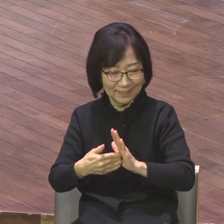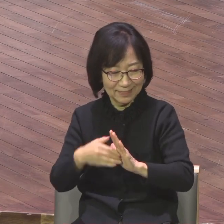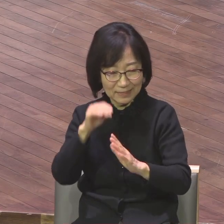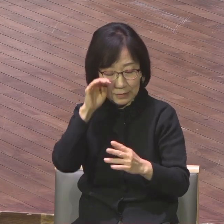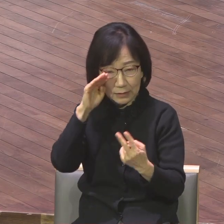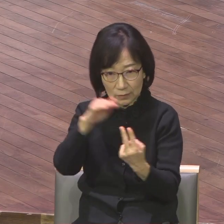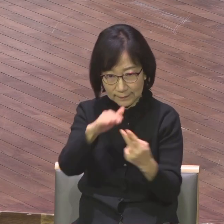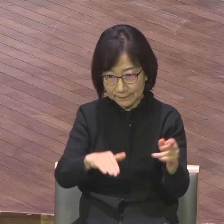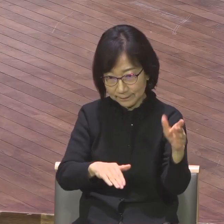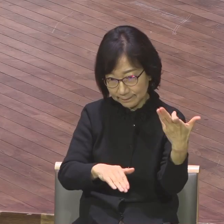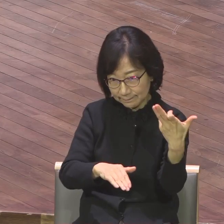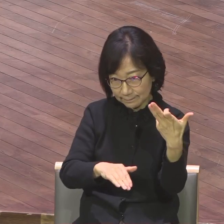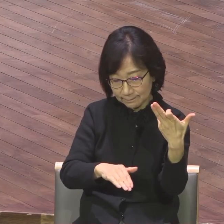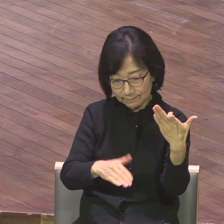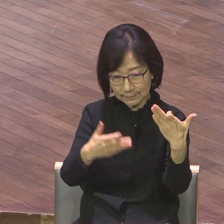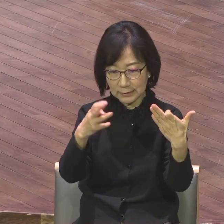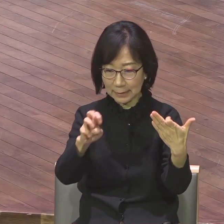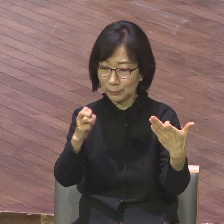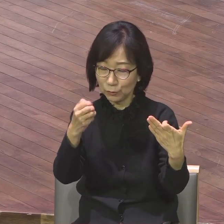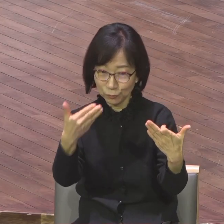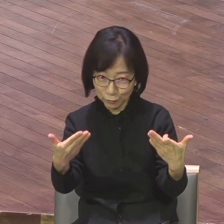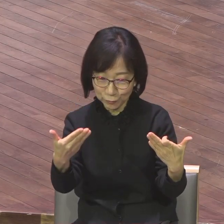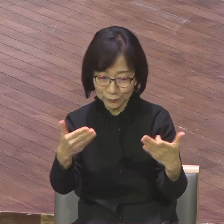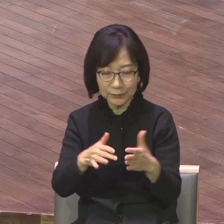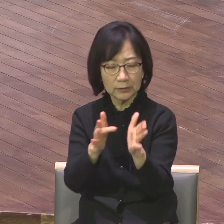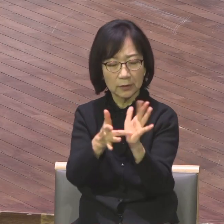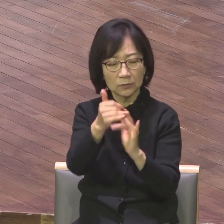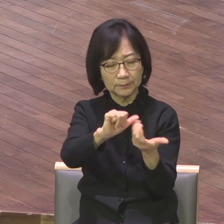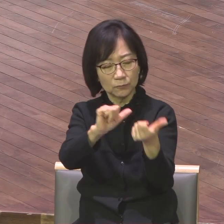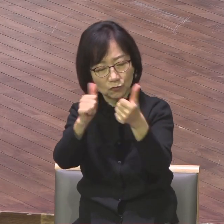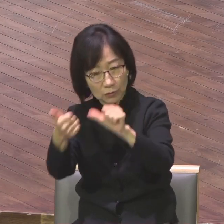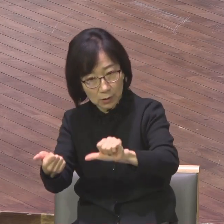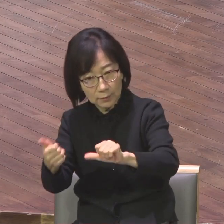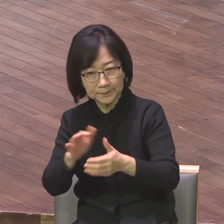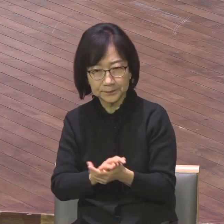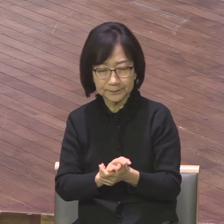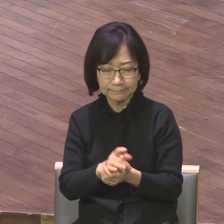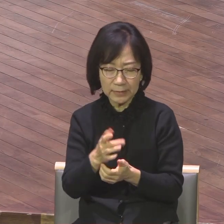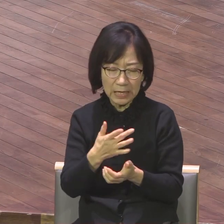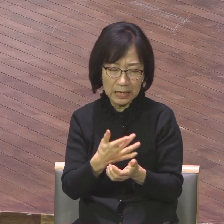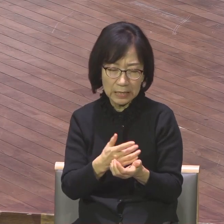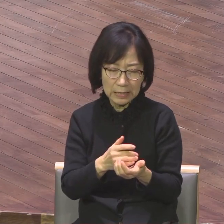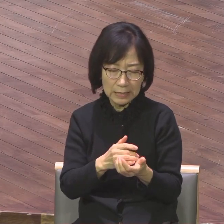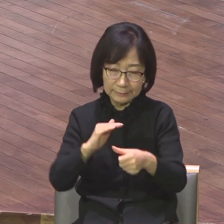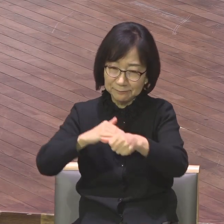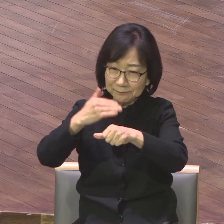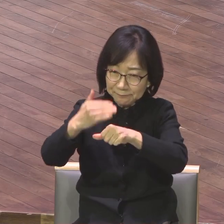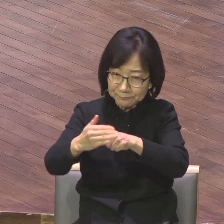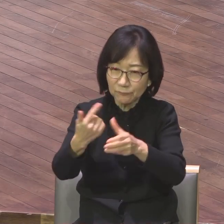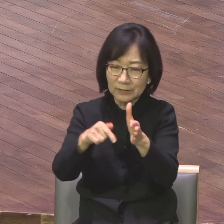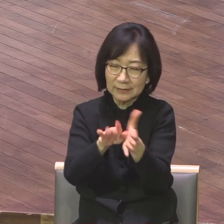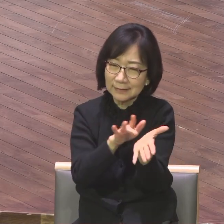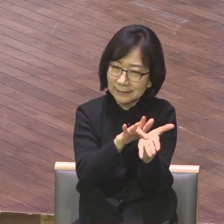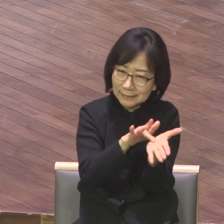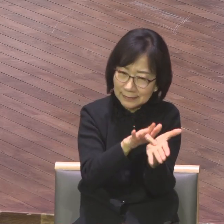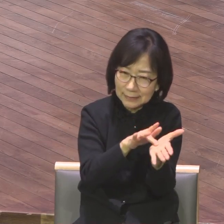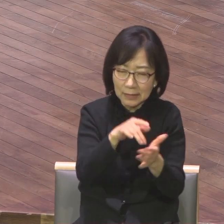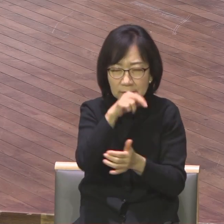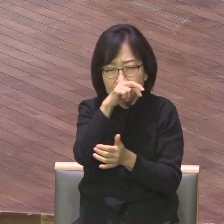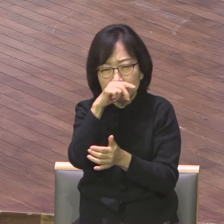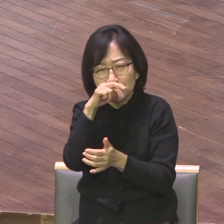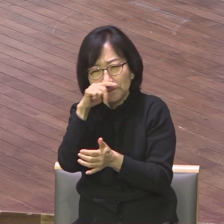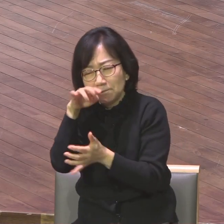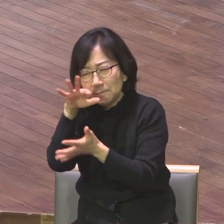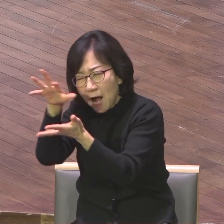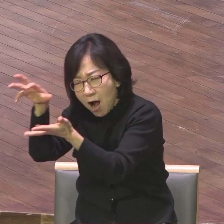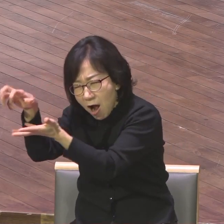니고데모가 이 모략과 이 침향을 섞은 그야말로 향품을 가져와서 예수님의